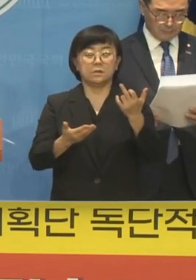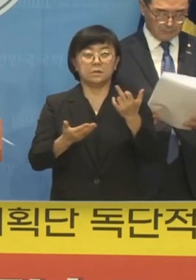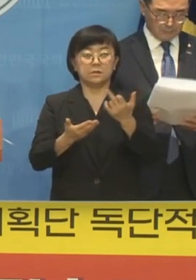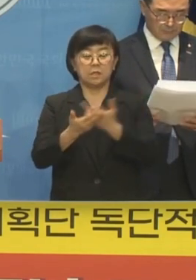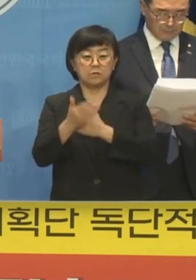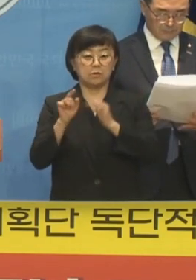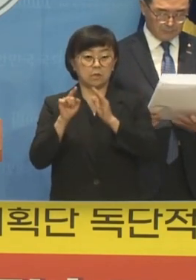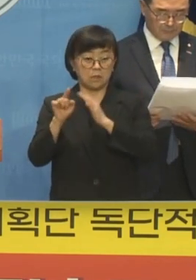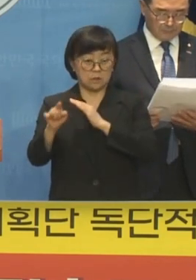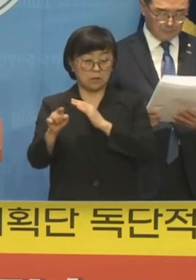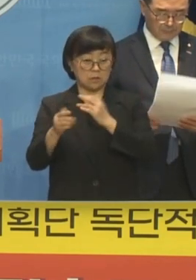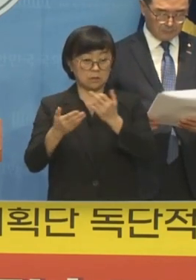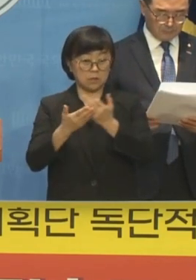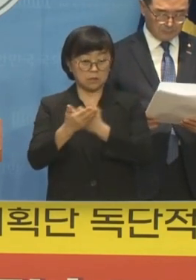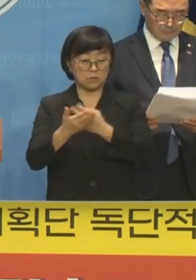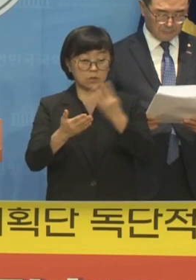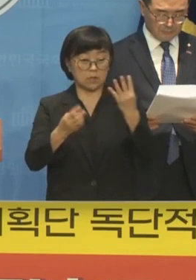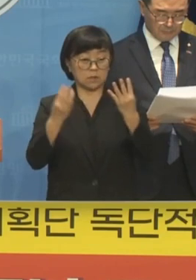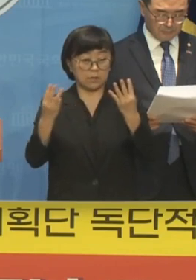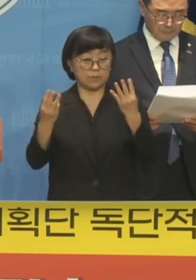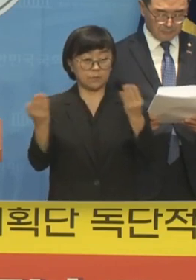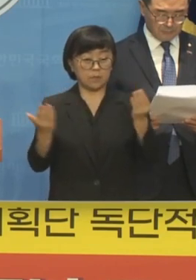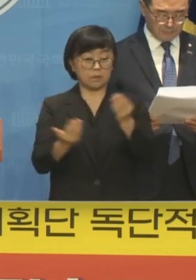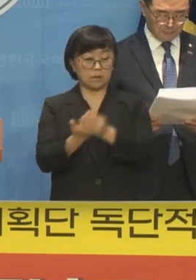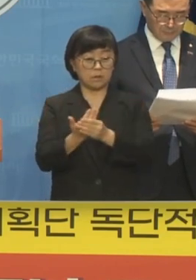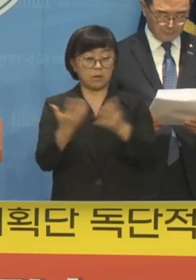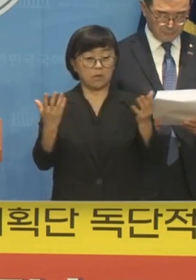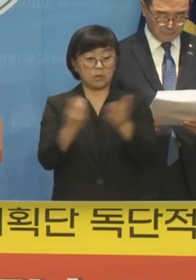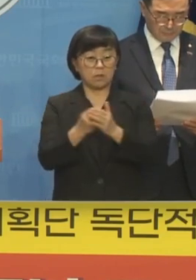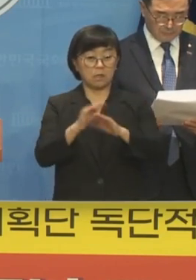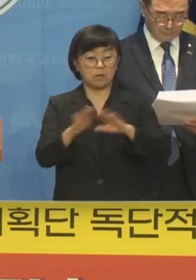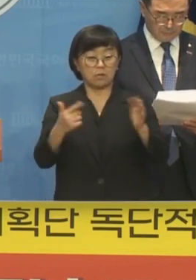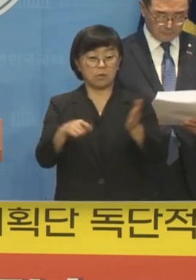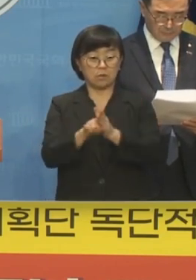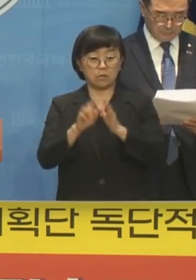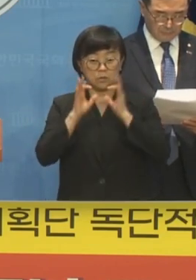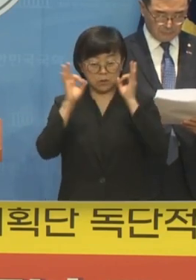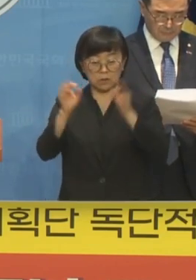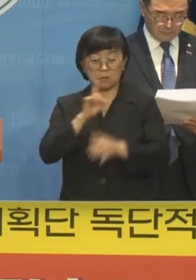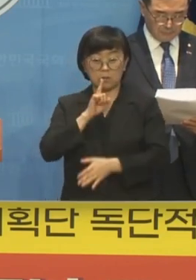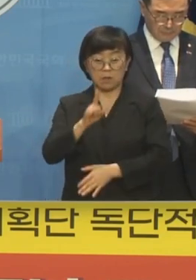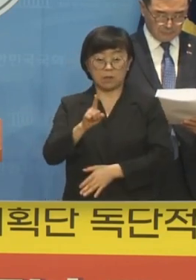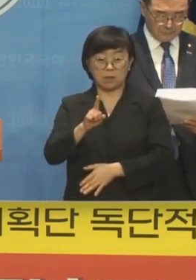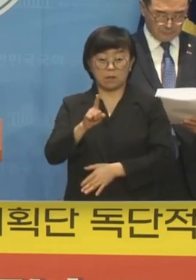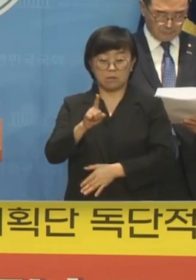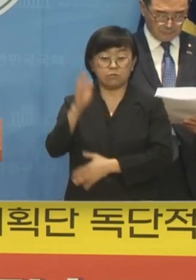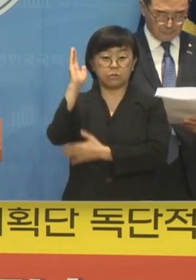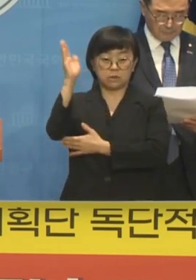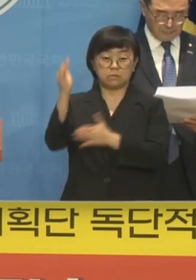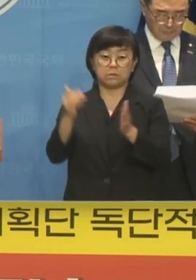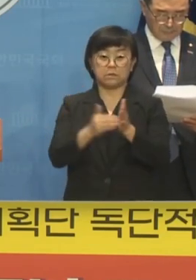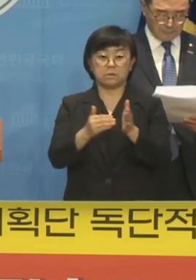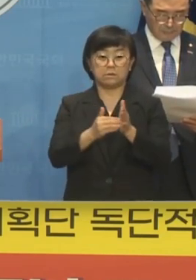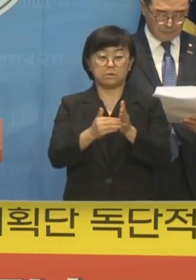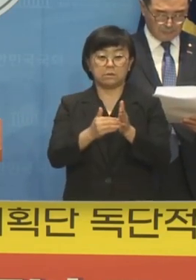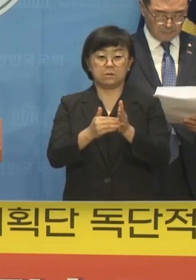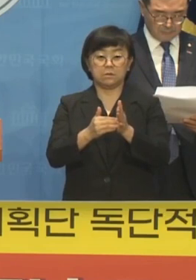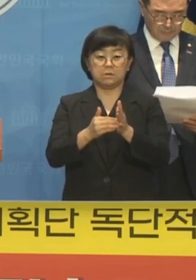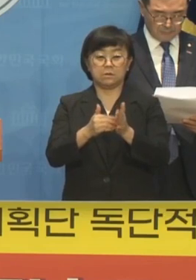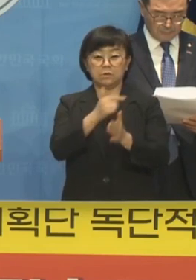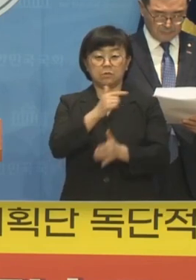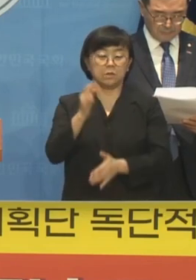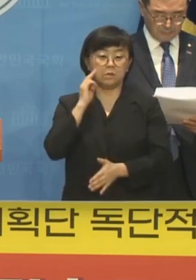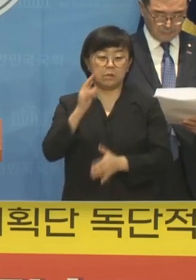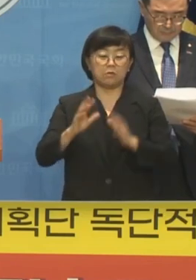제주를 찾아 제주 4.3 사건의 완전한 해결을 위해 노력한다는 취지로 말하였고, 극단적인